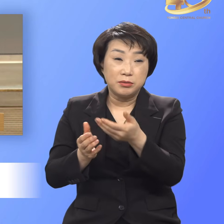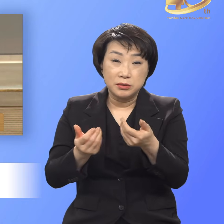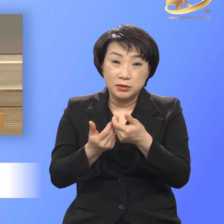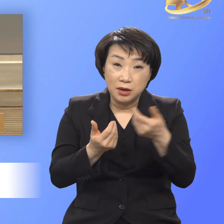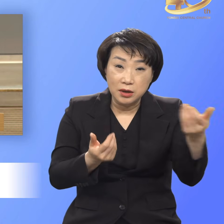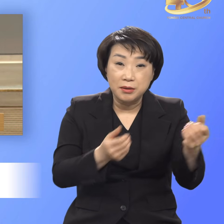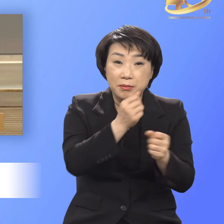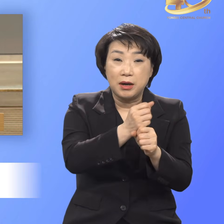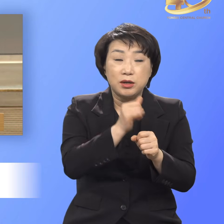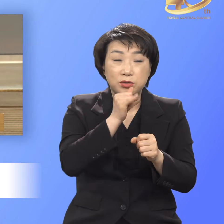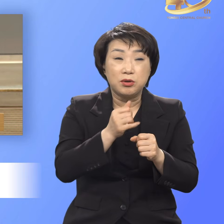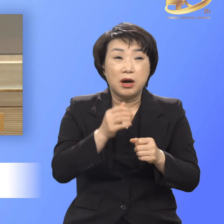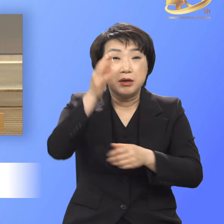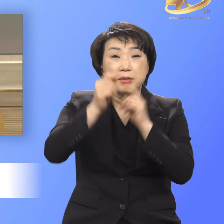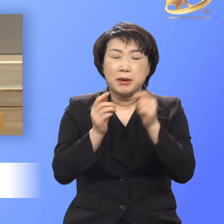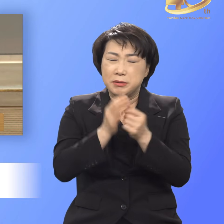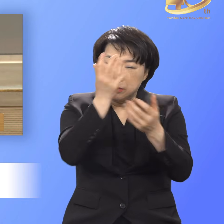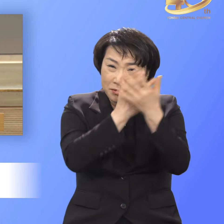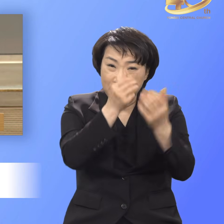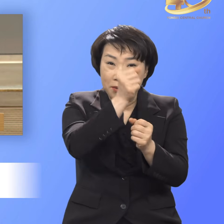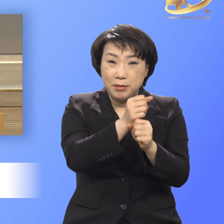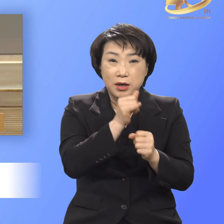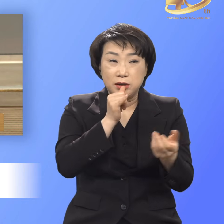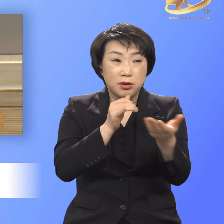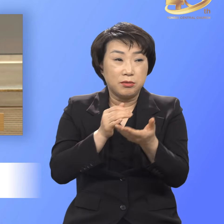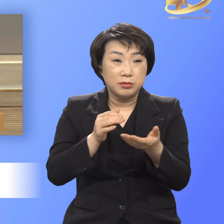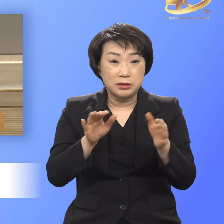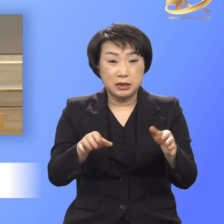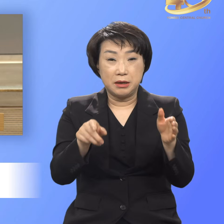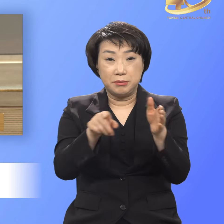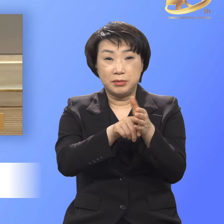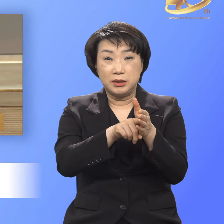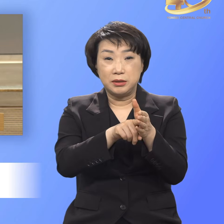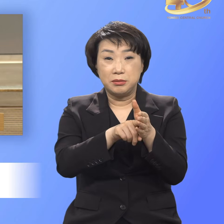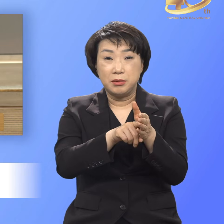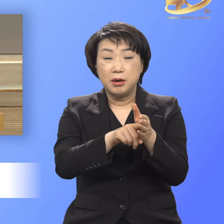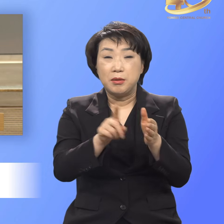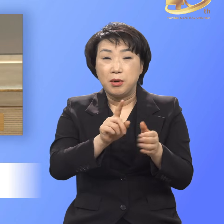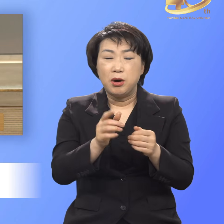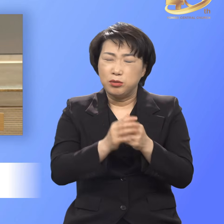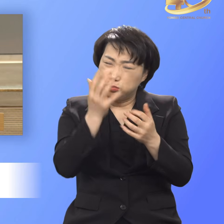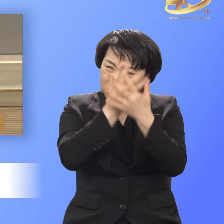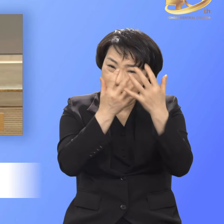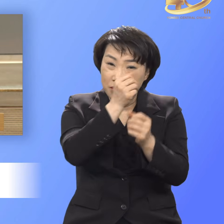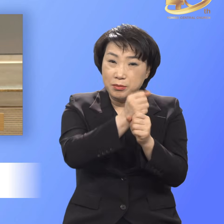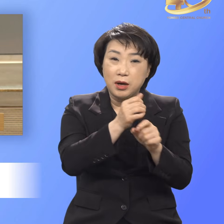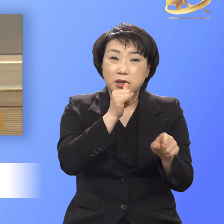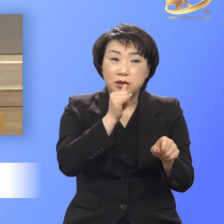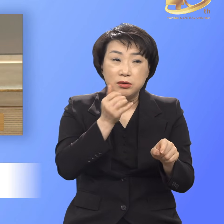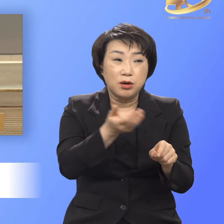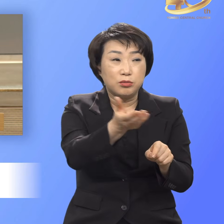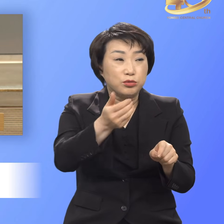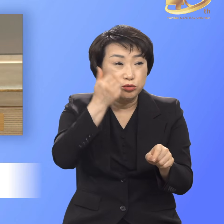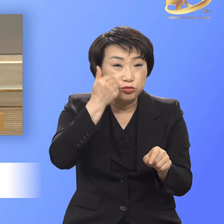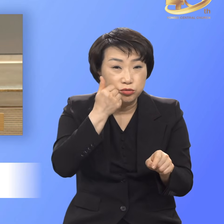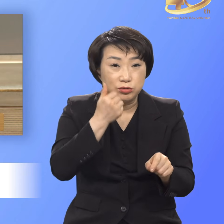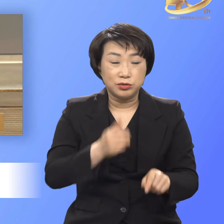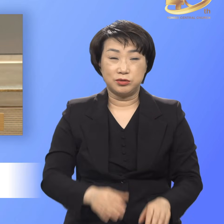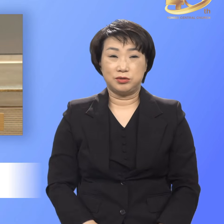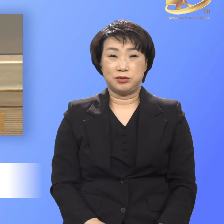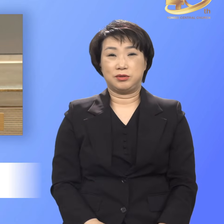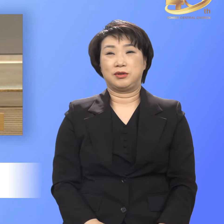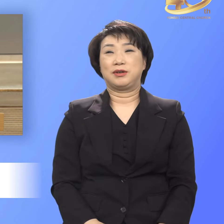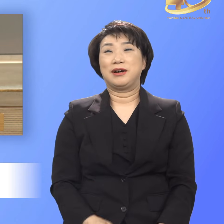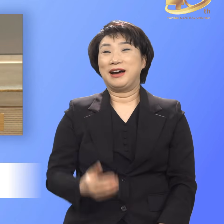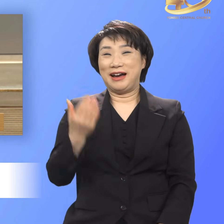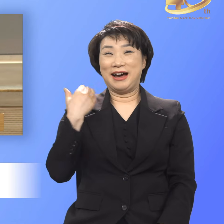하고 희미하게 만들고 이 믿음을 뭔가 모르게 희미하게 만들어 사람들. 아까 목사님이